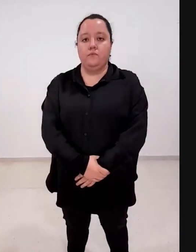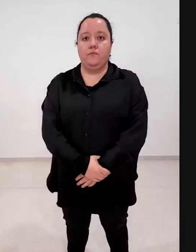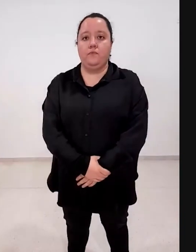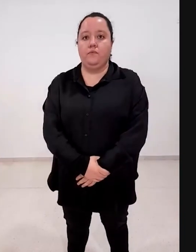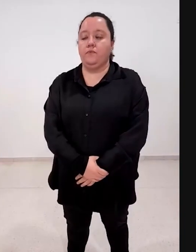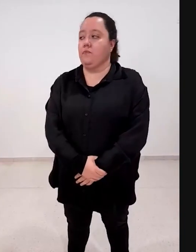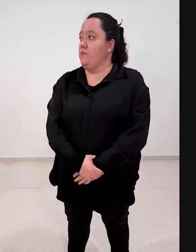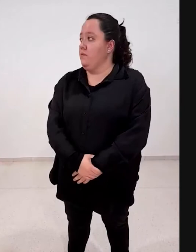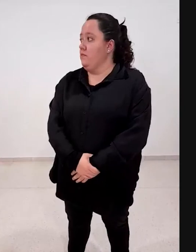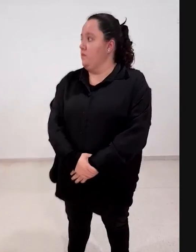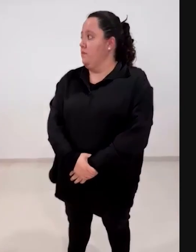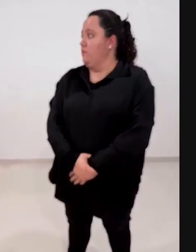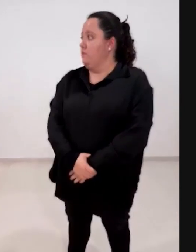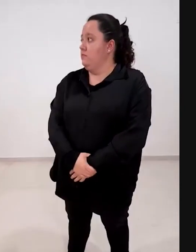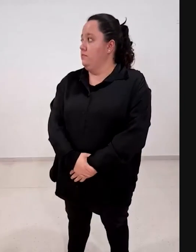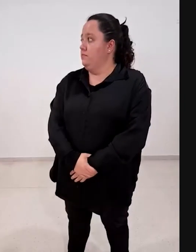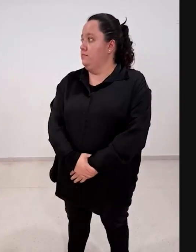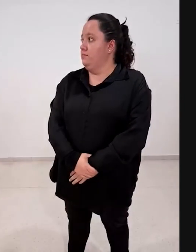la nuestra